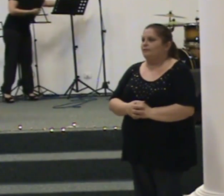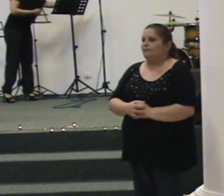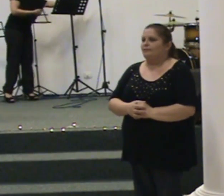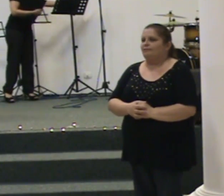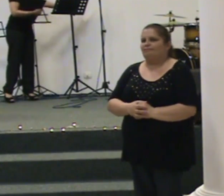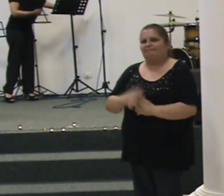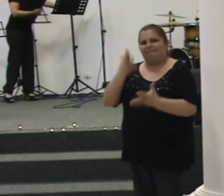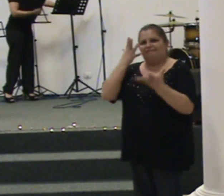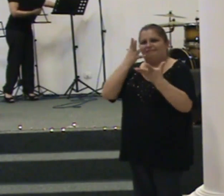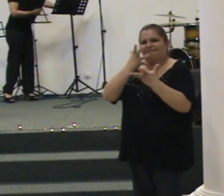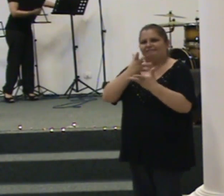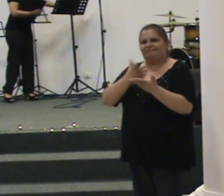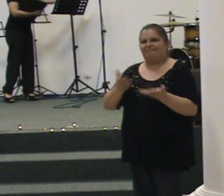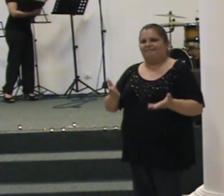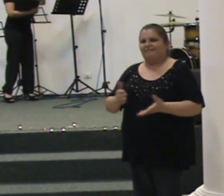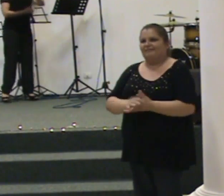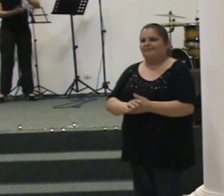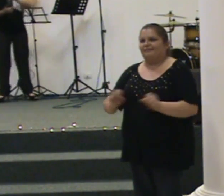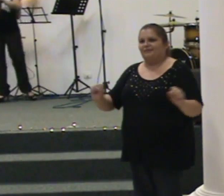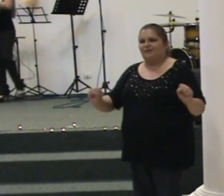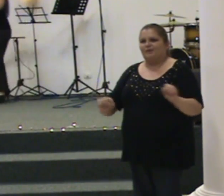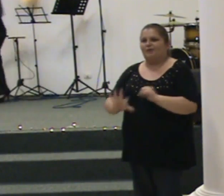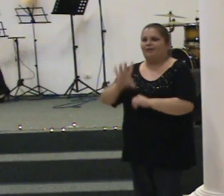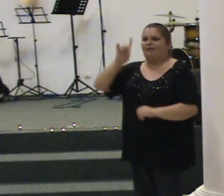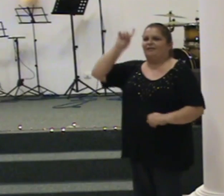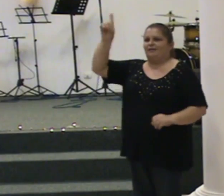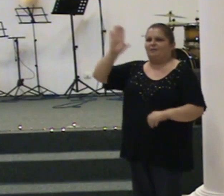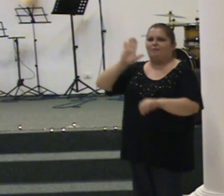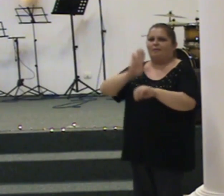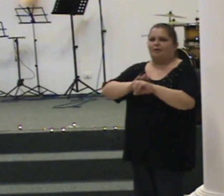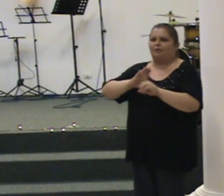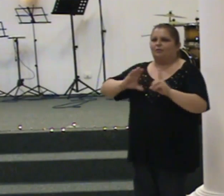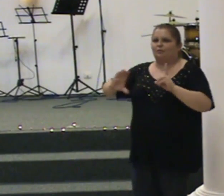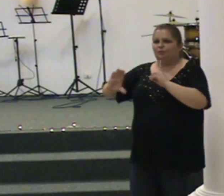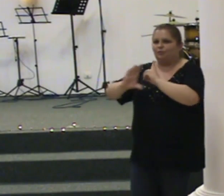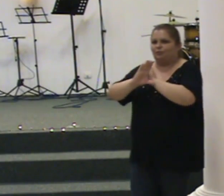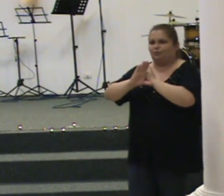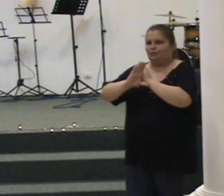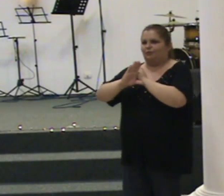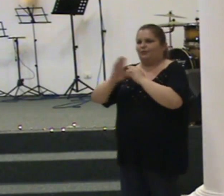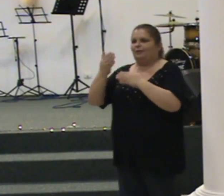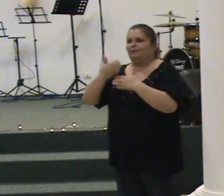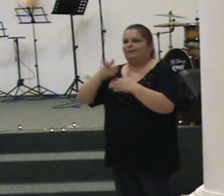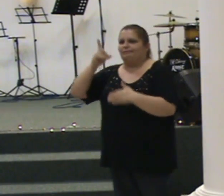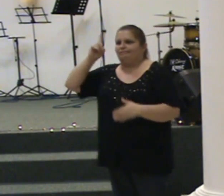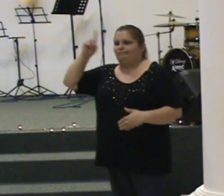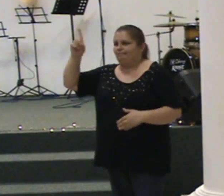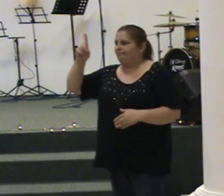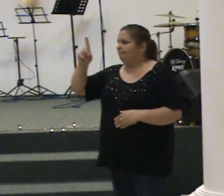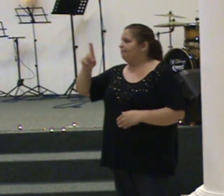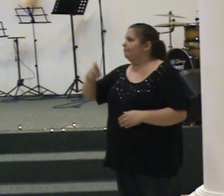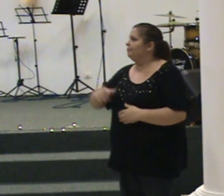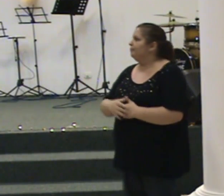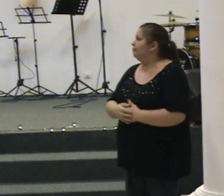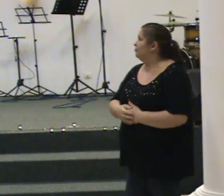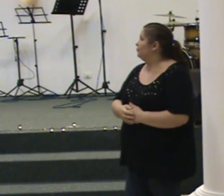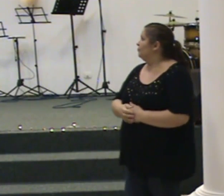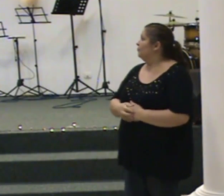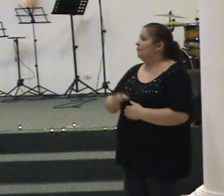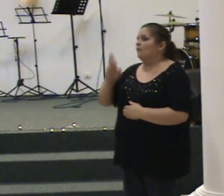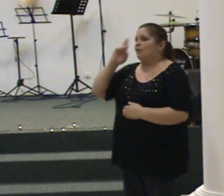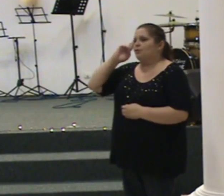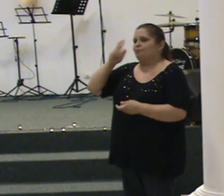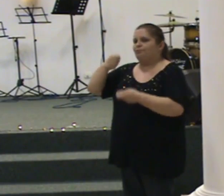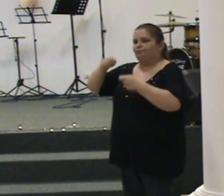Que lindo, né, irmãos? Glória a Deus por mais um culto na casa do Senhor, por essa maravilha que o Senhor